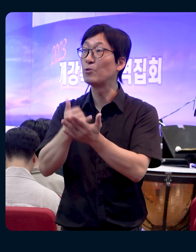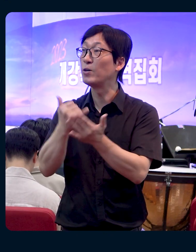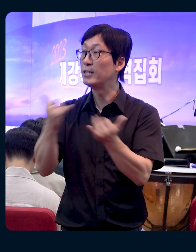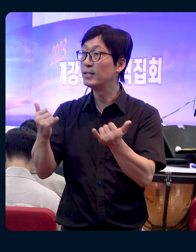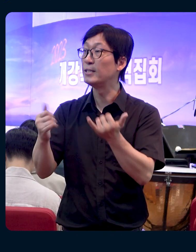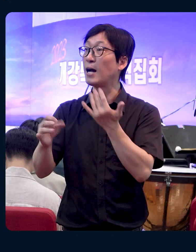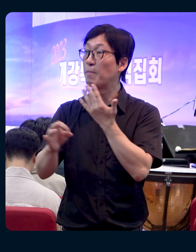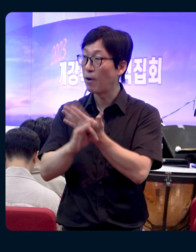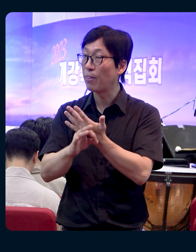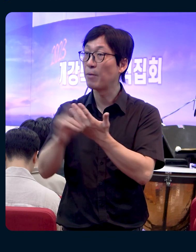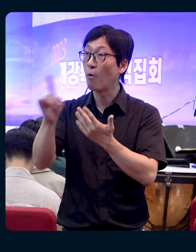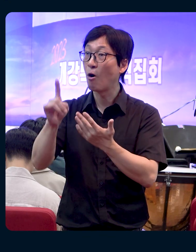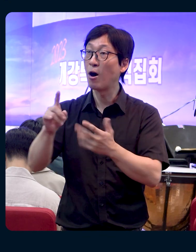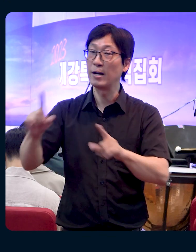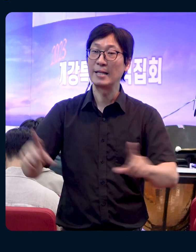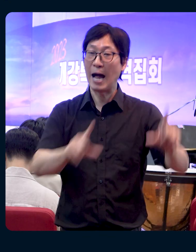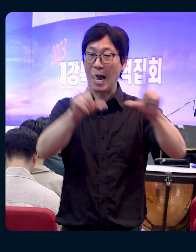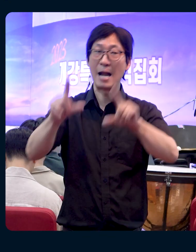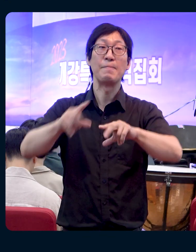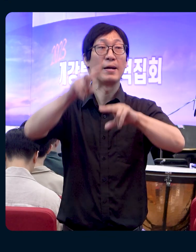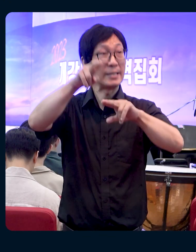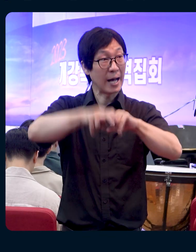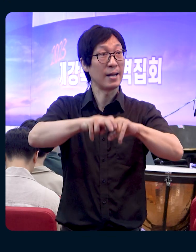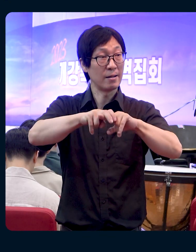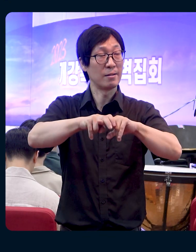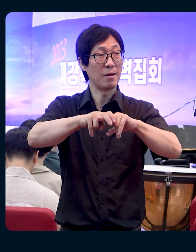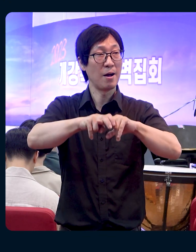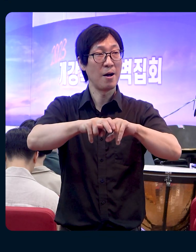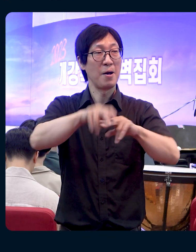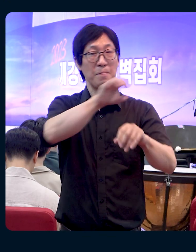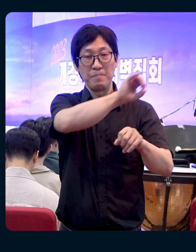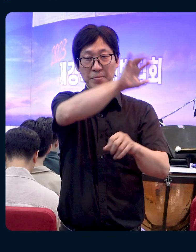한다면 생업의 현장에서, 삶의